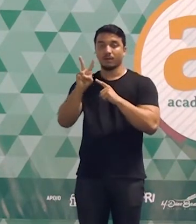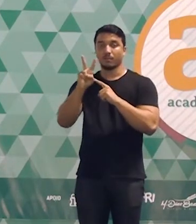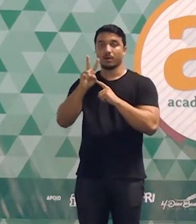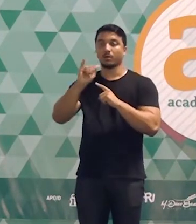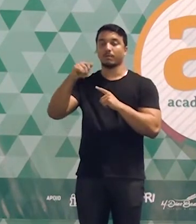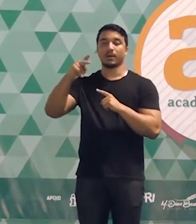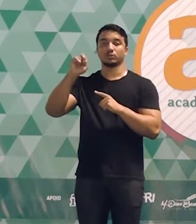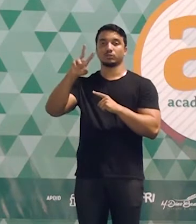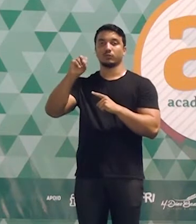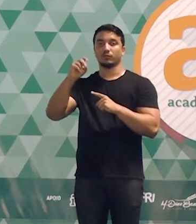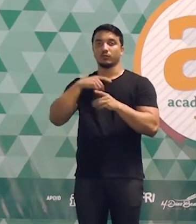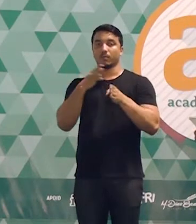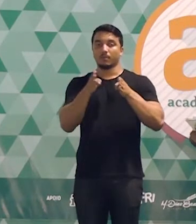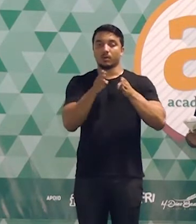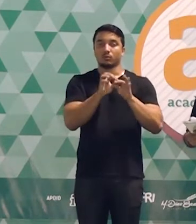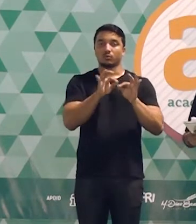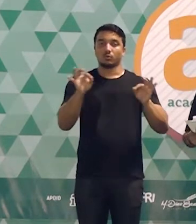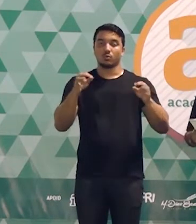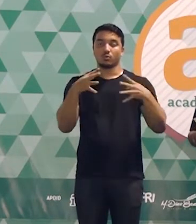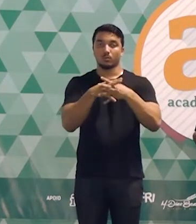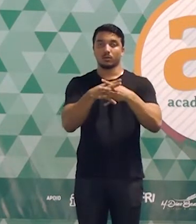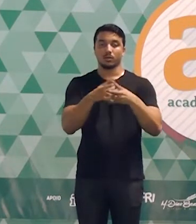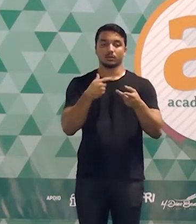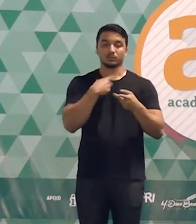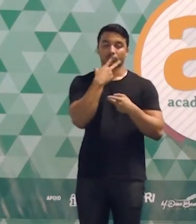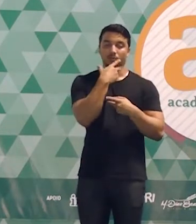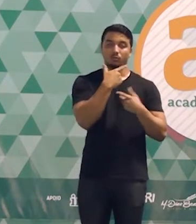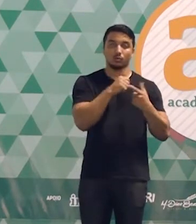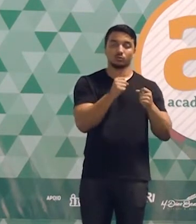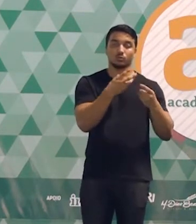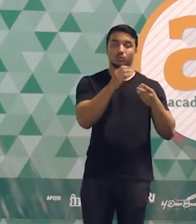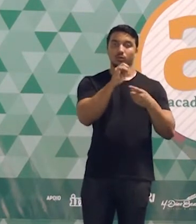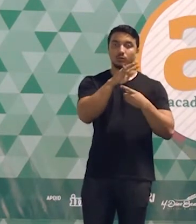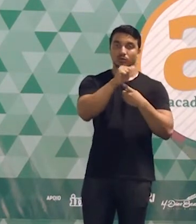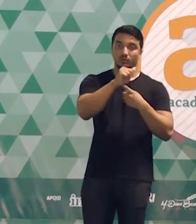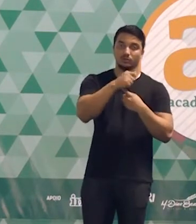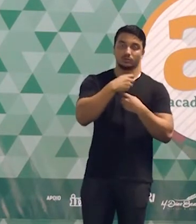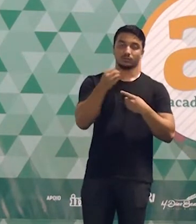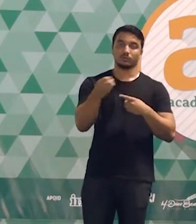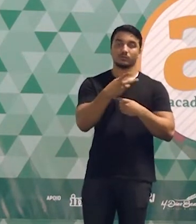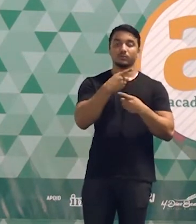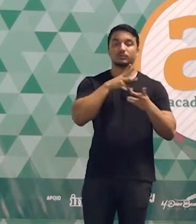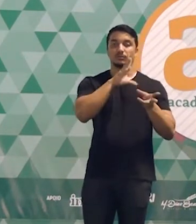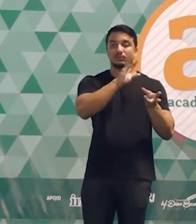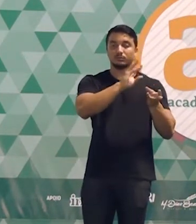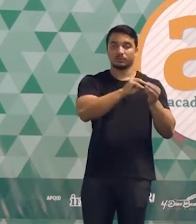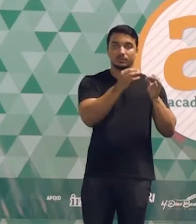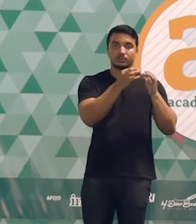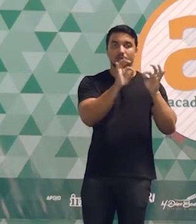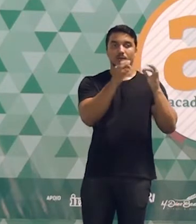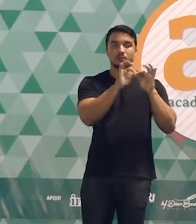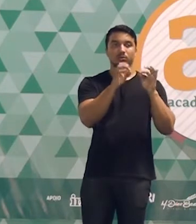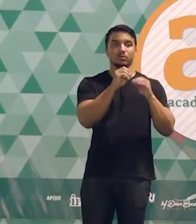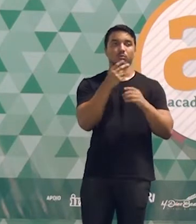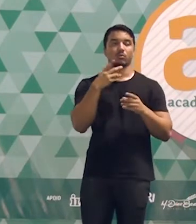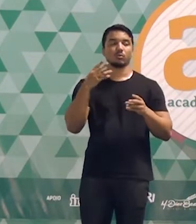modo imperativo, períodos longos e complexos, linguagem conotativa, inovações sintáticas, linguagem